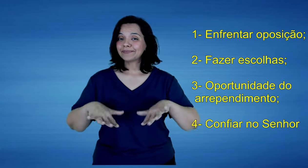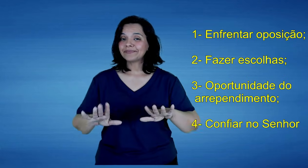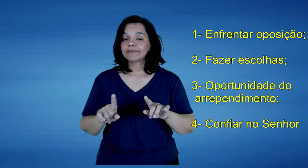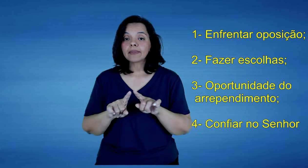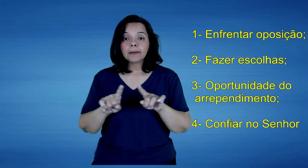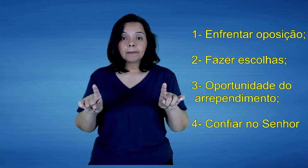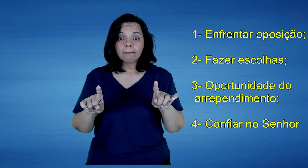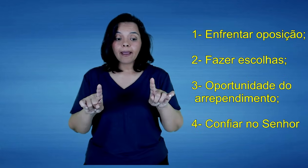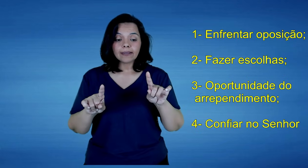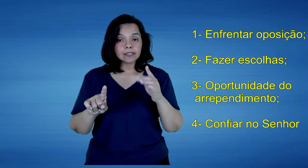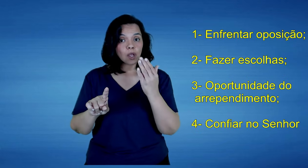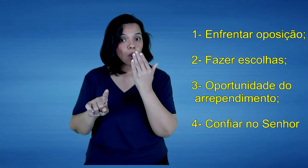que estavam nus.